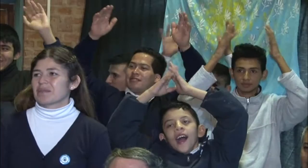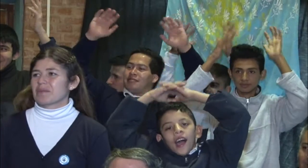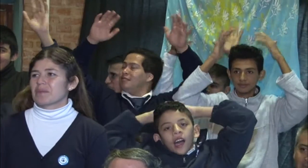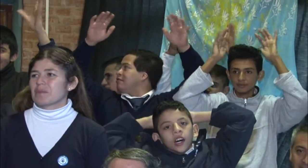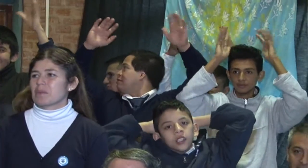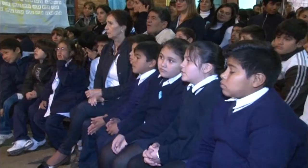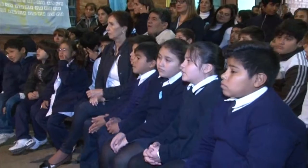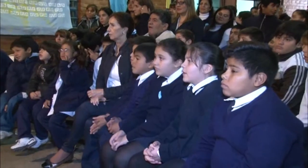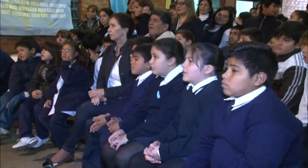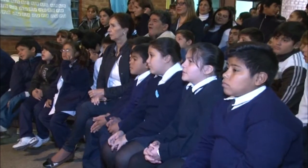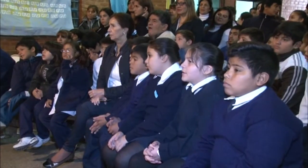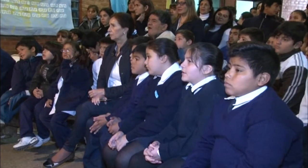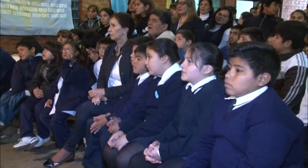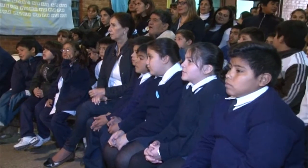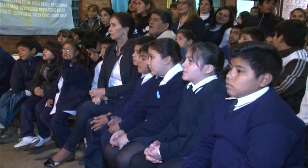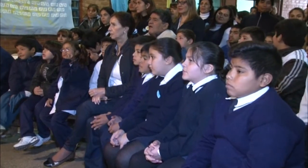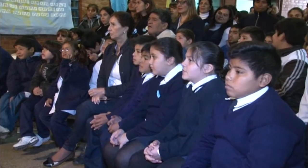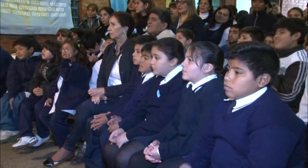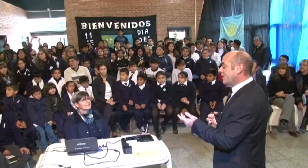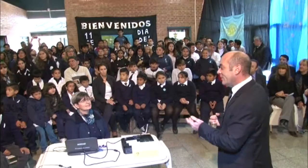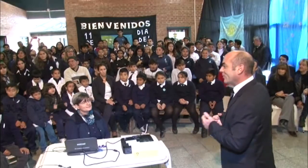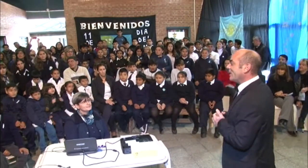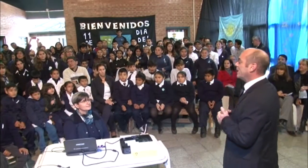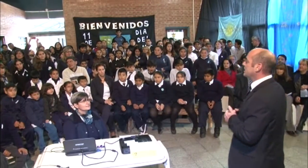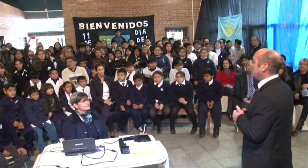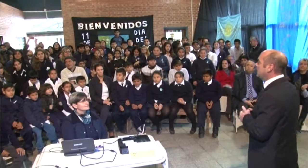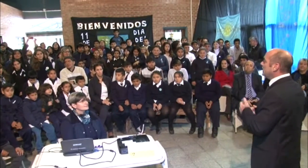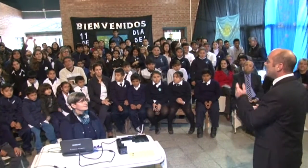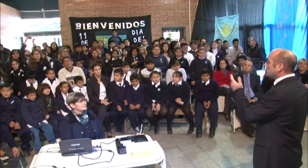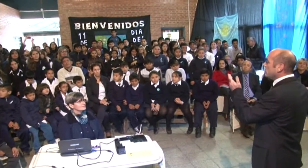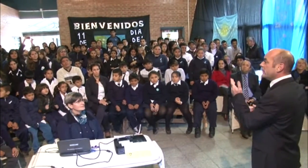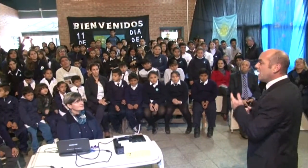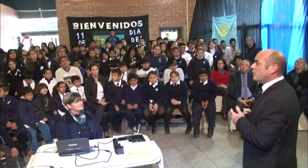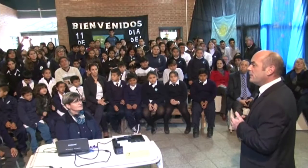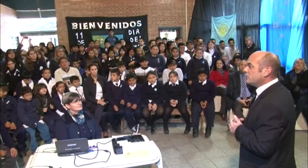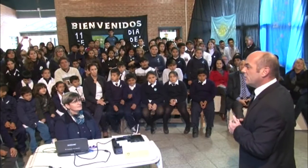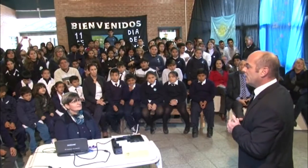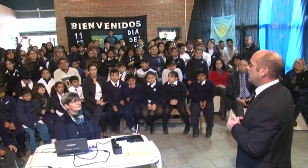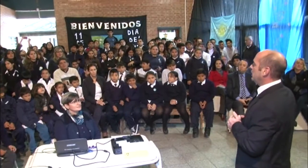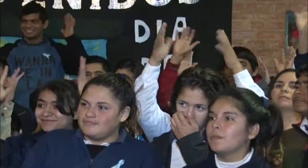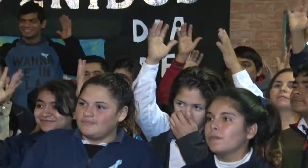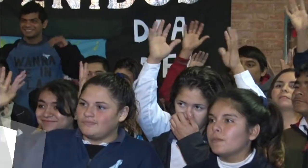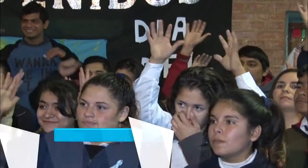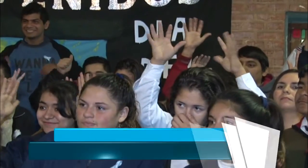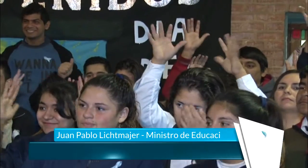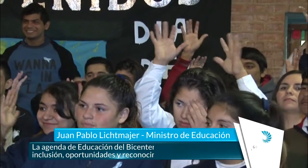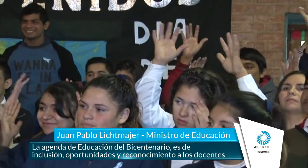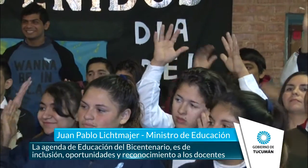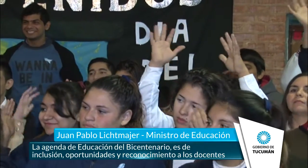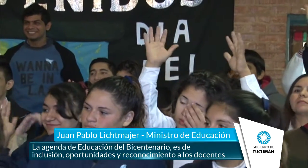y oyentes como argentinos. Esta es nuestra agenda del Bicentenario, la agenda de la inclusión, la agenda de las